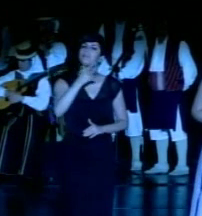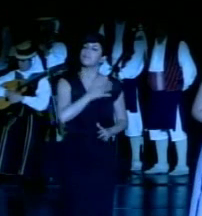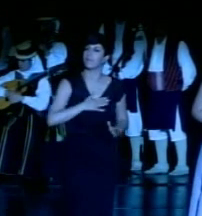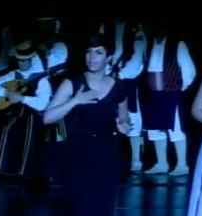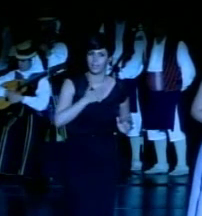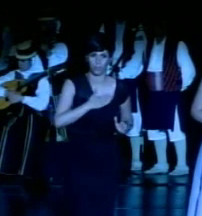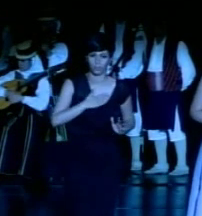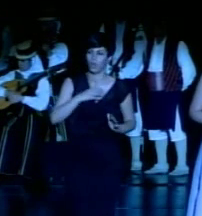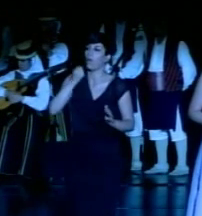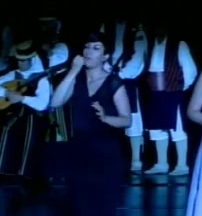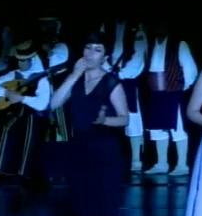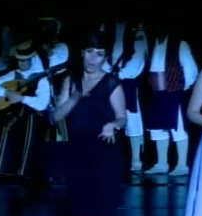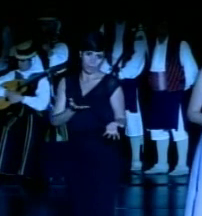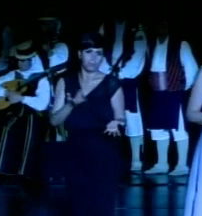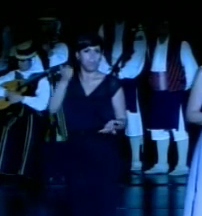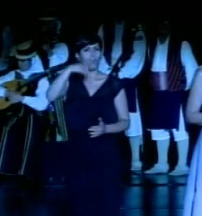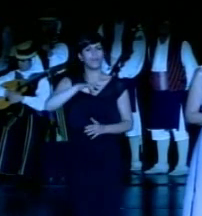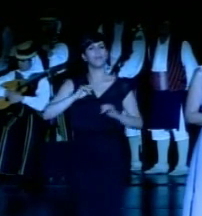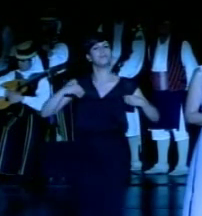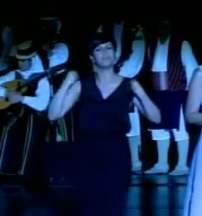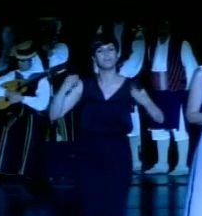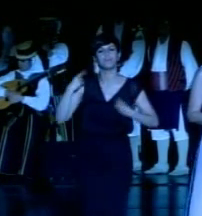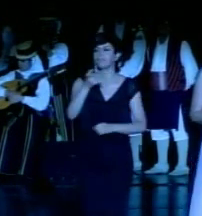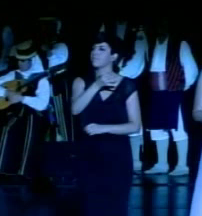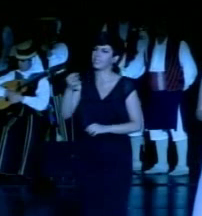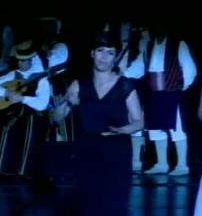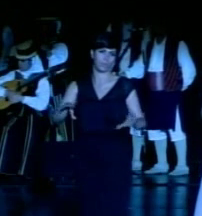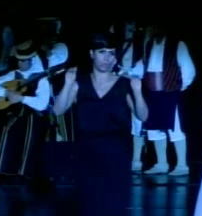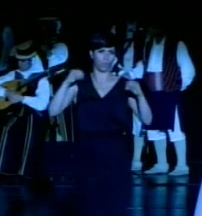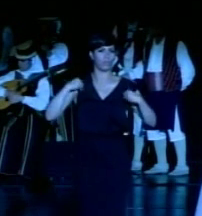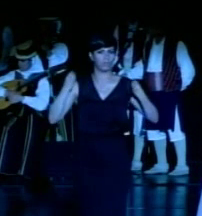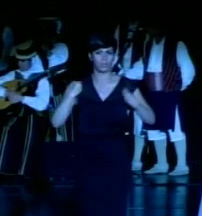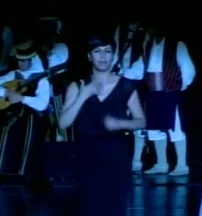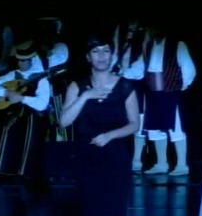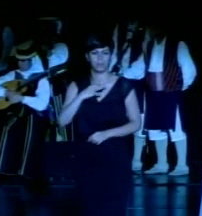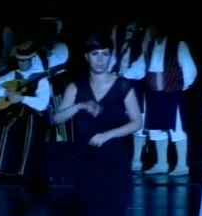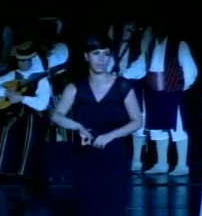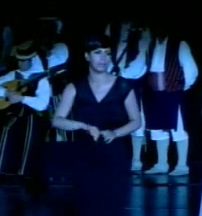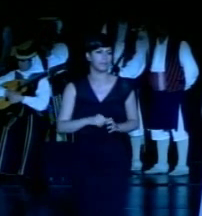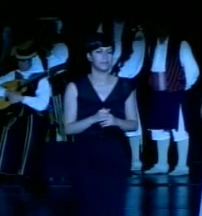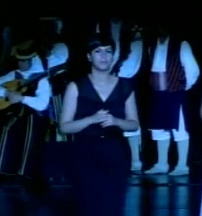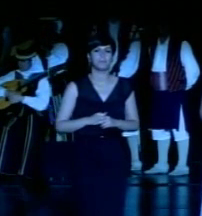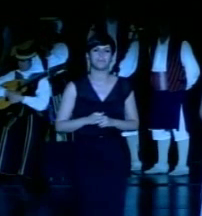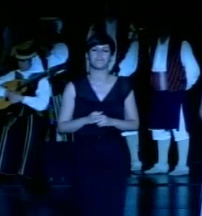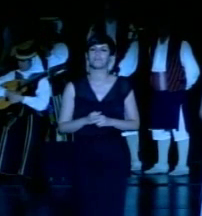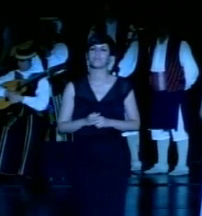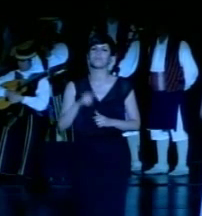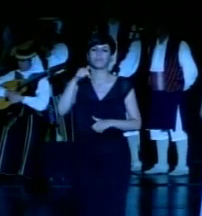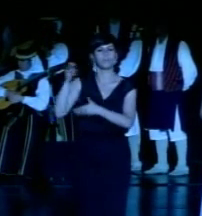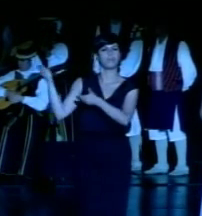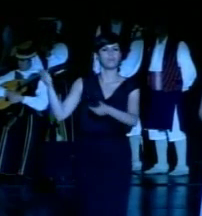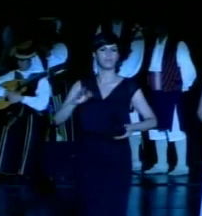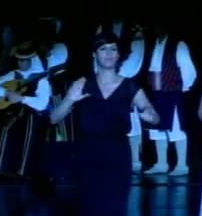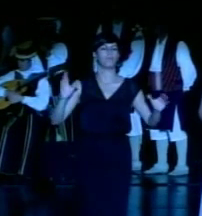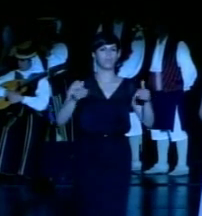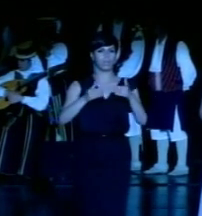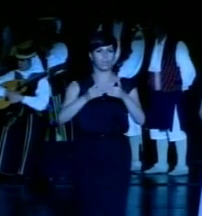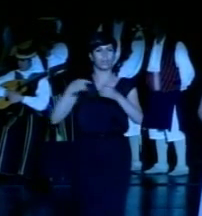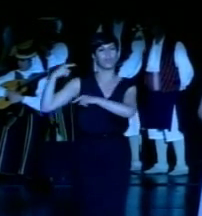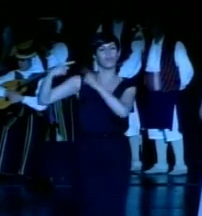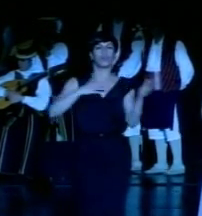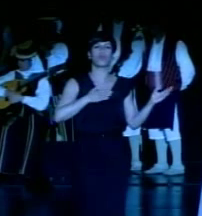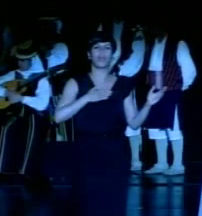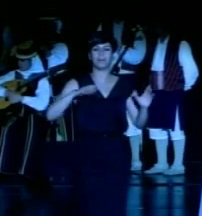encantados. Hombre, pueden disfrutar perfectamente de la bellísima ciudad de Burgos que tenemos. Vamos a recibir a la agrupación